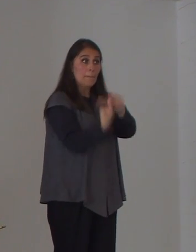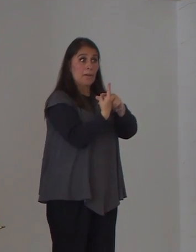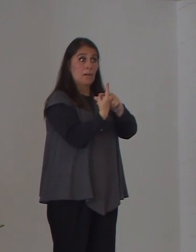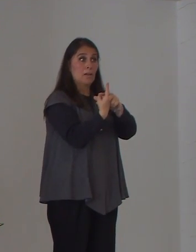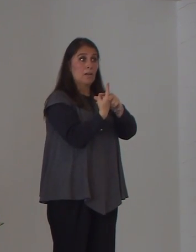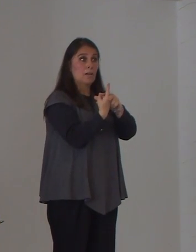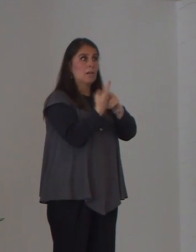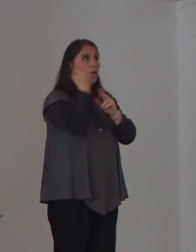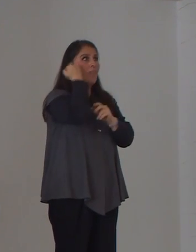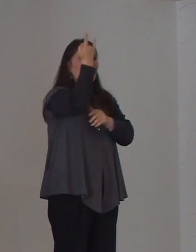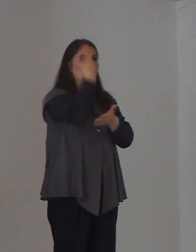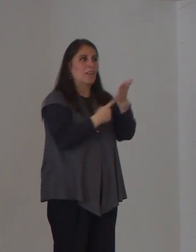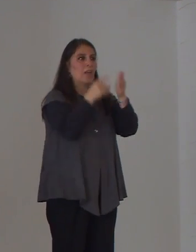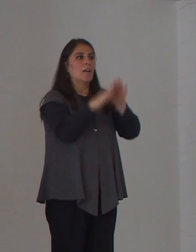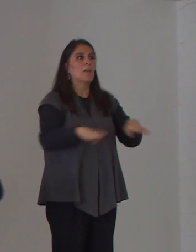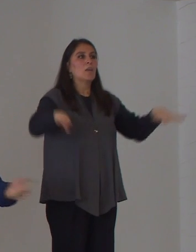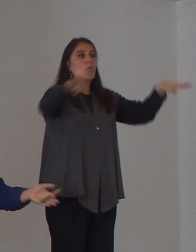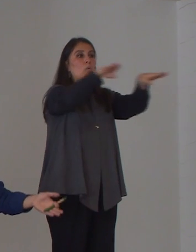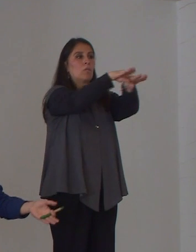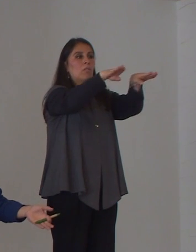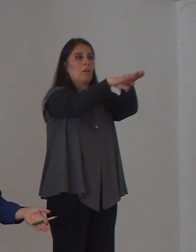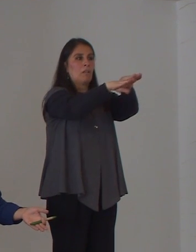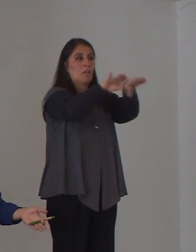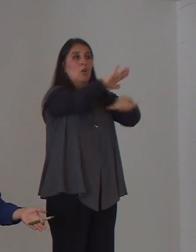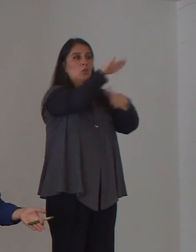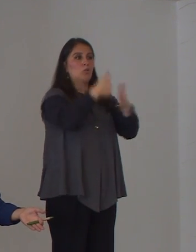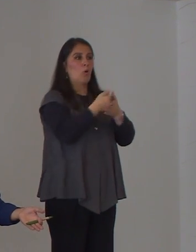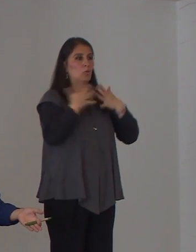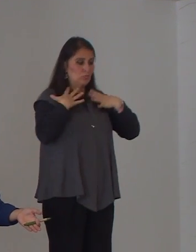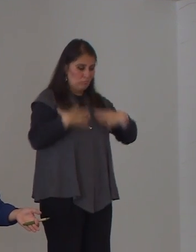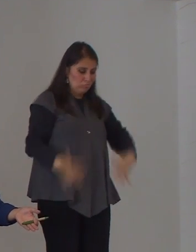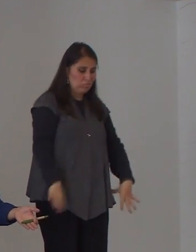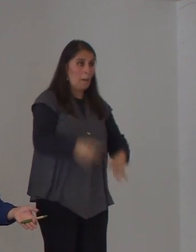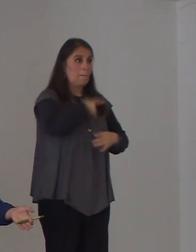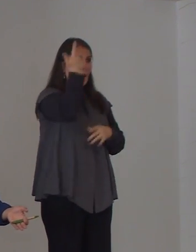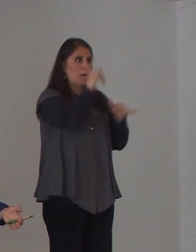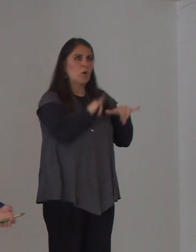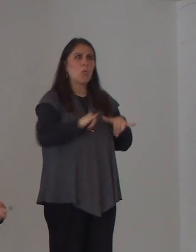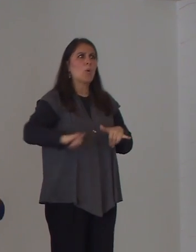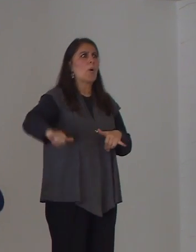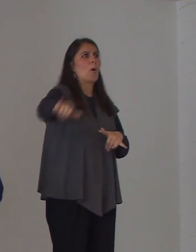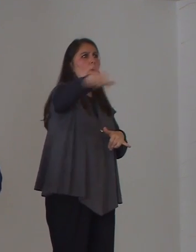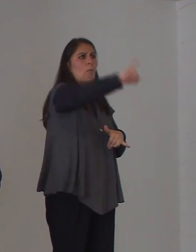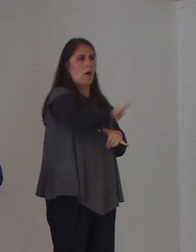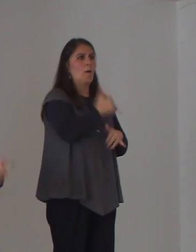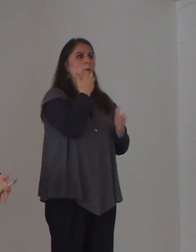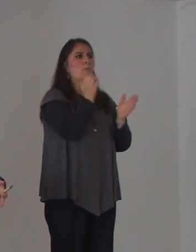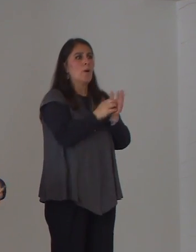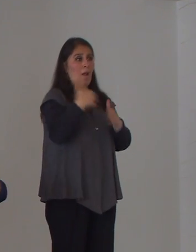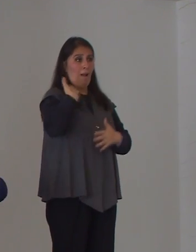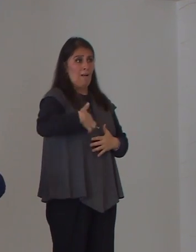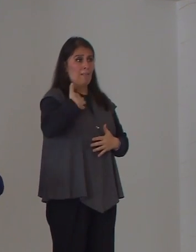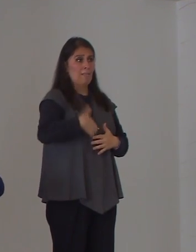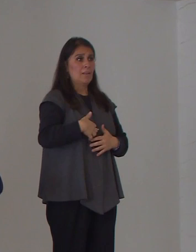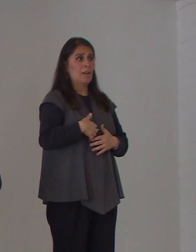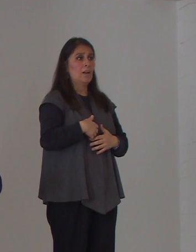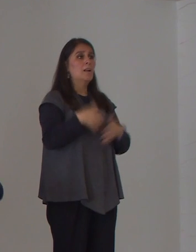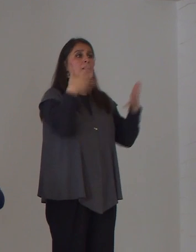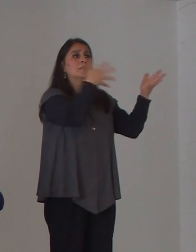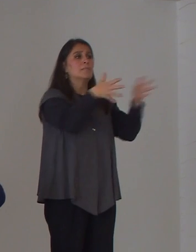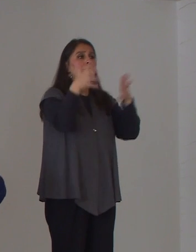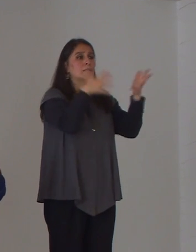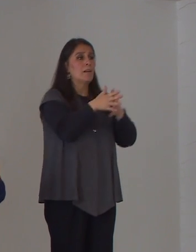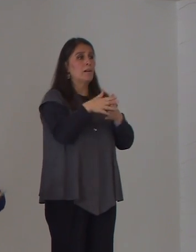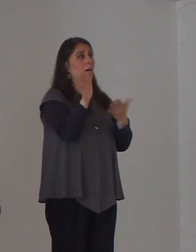de la igualdad, vistiendo a todos los alumnos con el mismo delantal blanco, en el caso de Argentina, enseñándoles los himnos, las